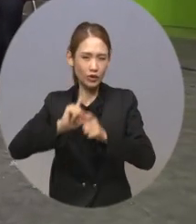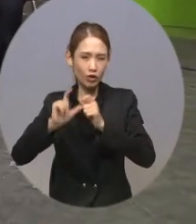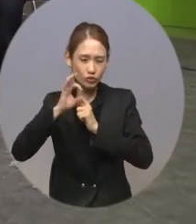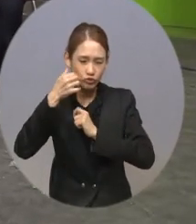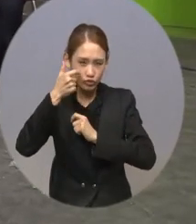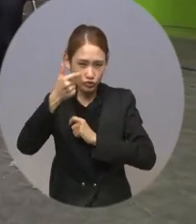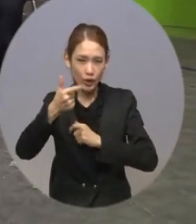기상캐스터